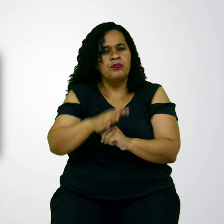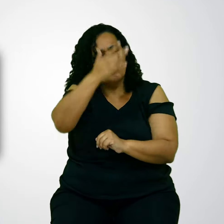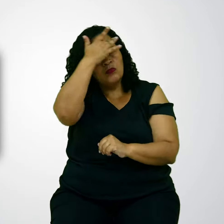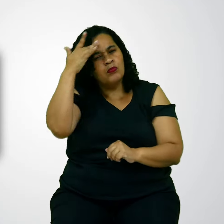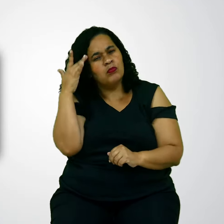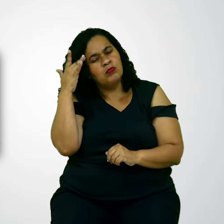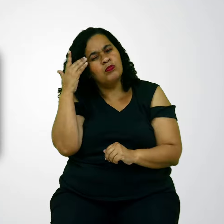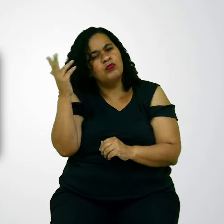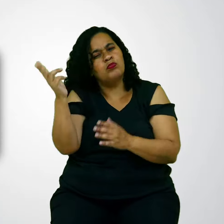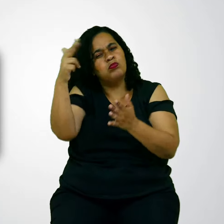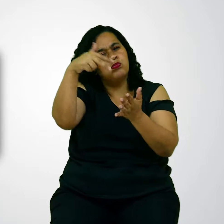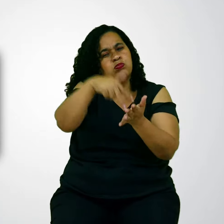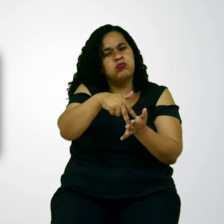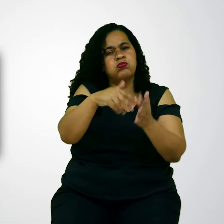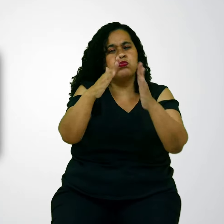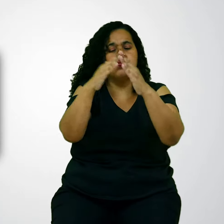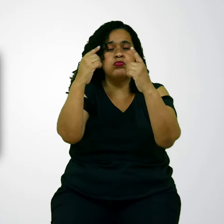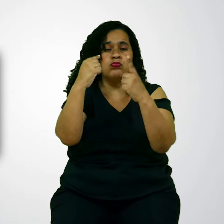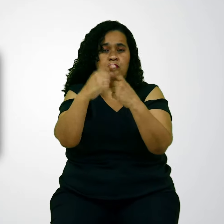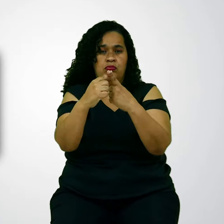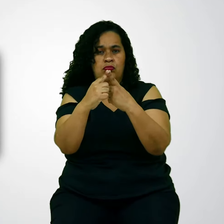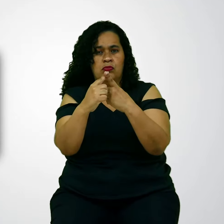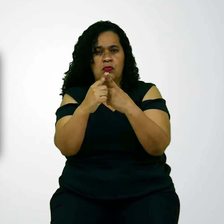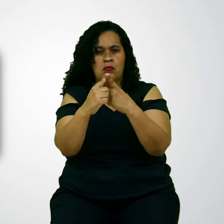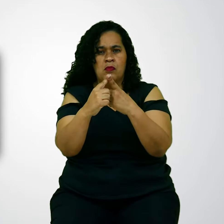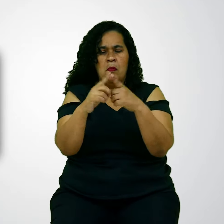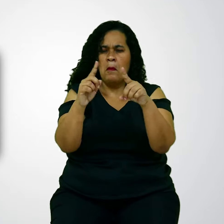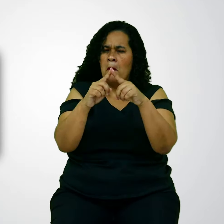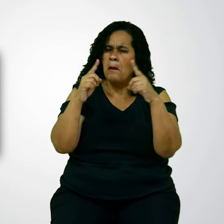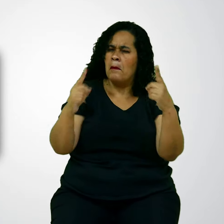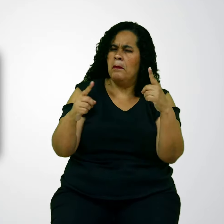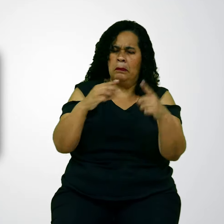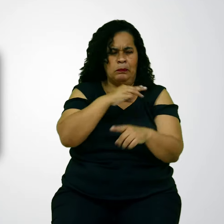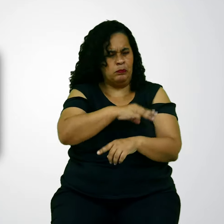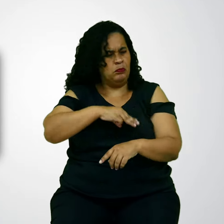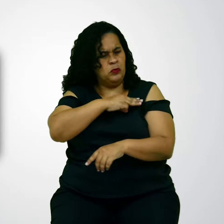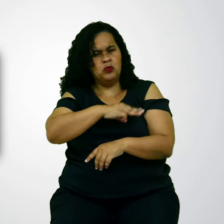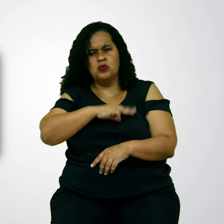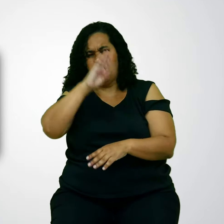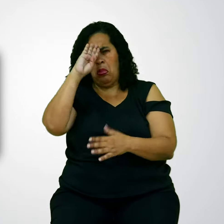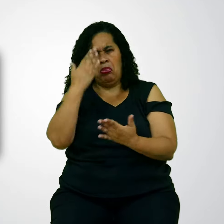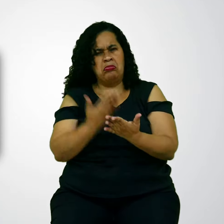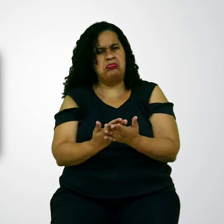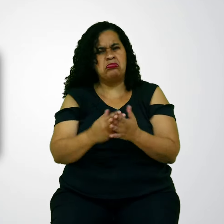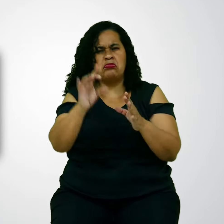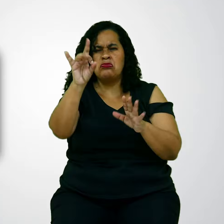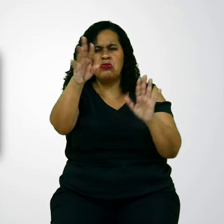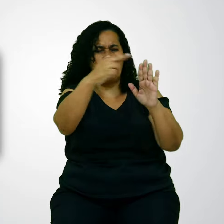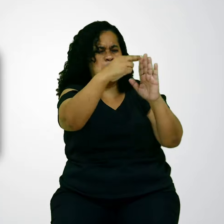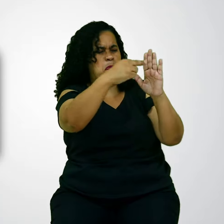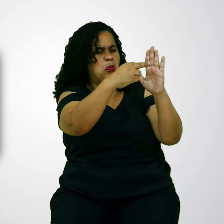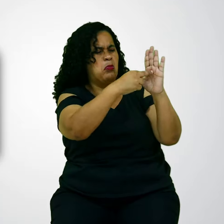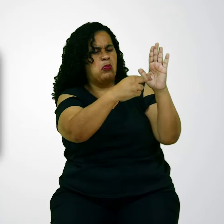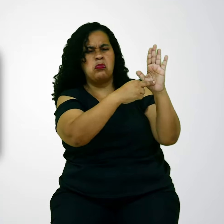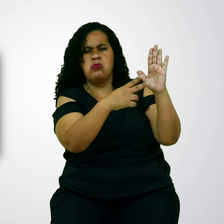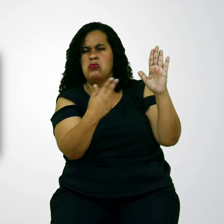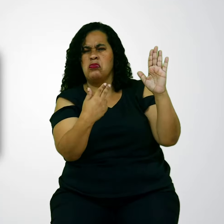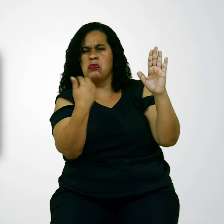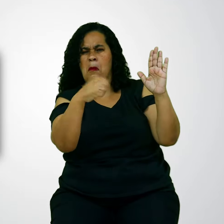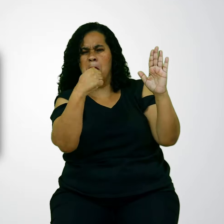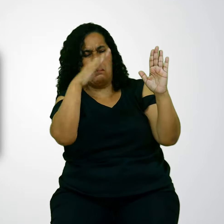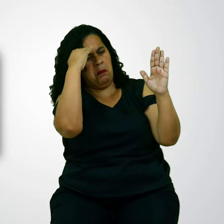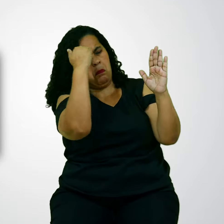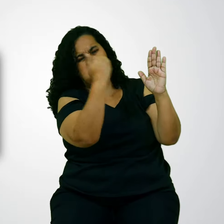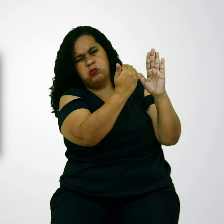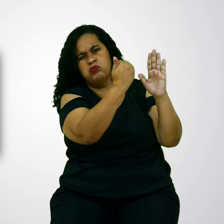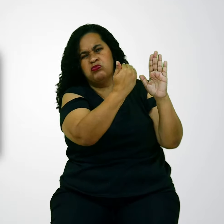igreja desfocada da sua missão, nós temos uma igreja que tem tantas regras humanas, que as pessoas não conseguem seguir o caminho